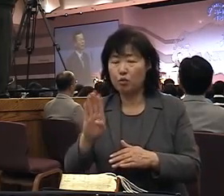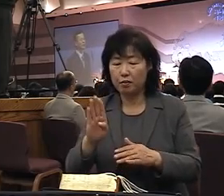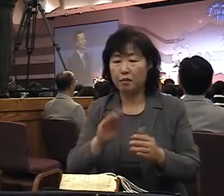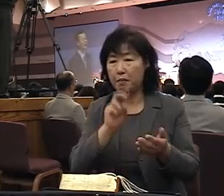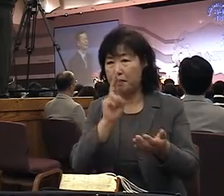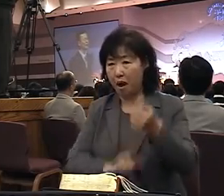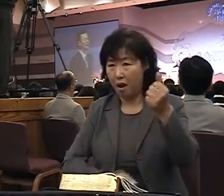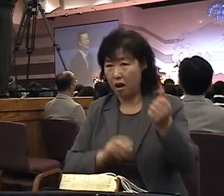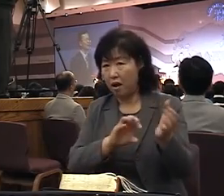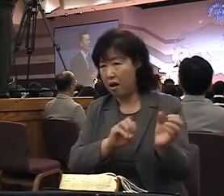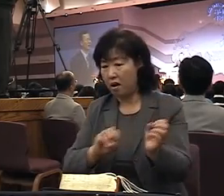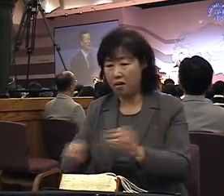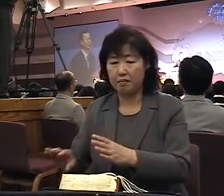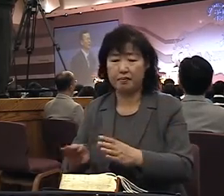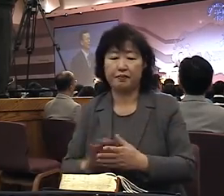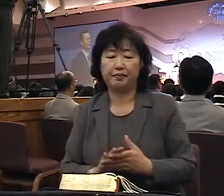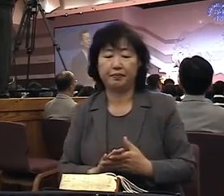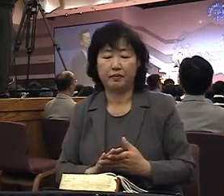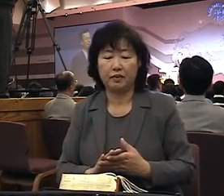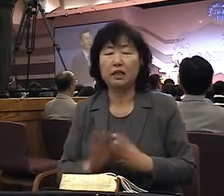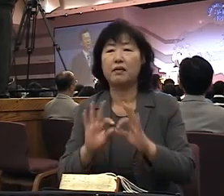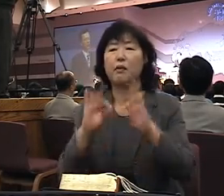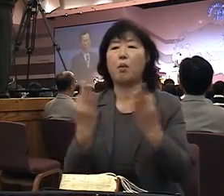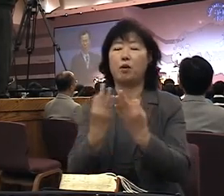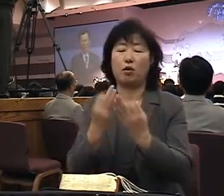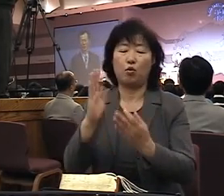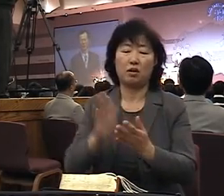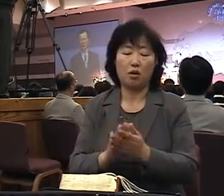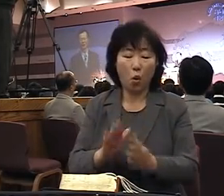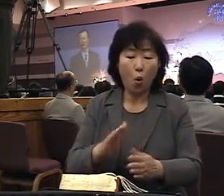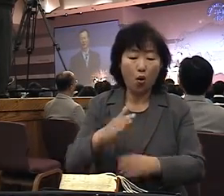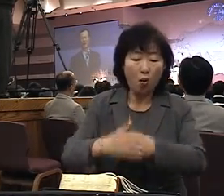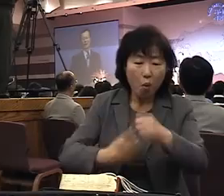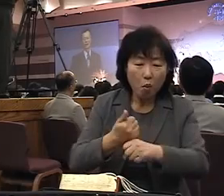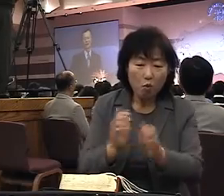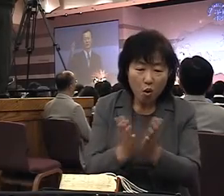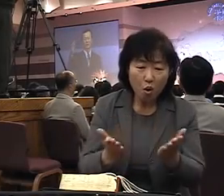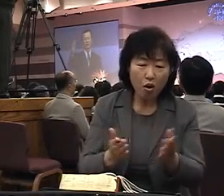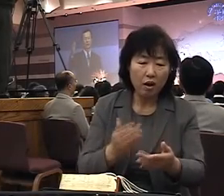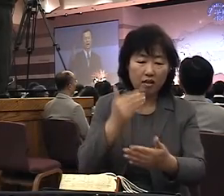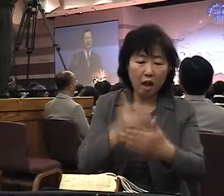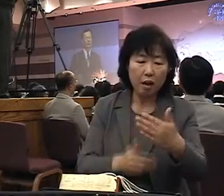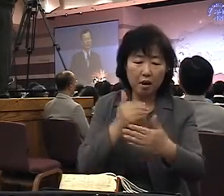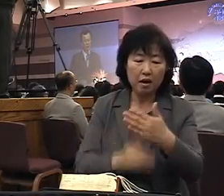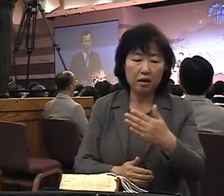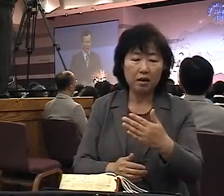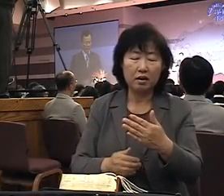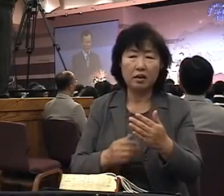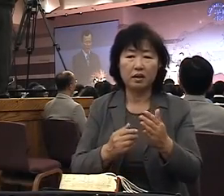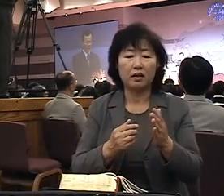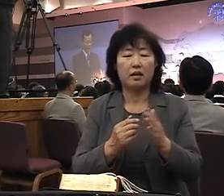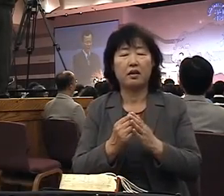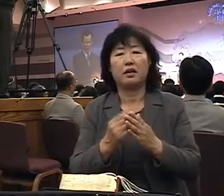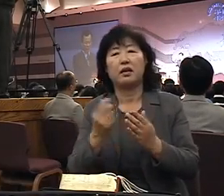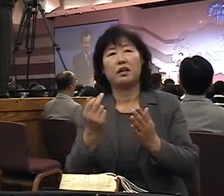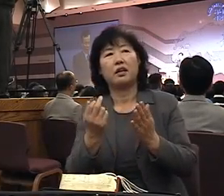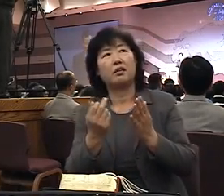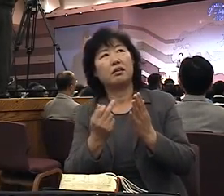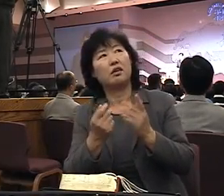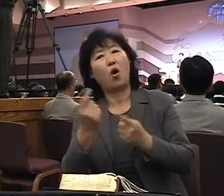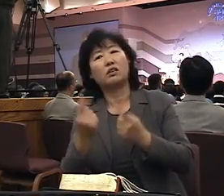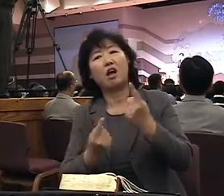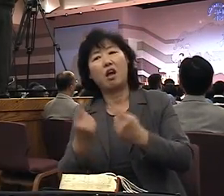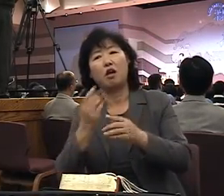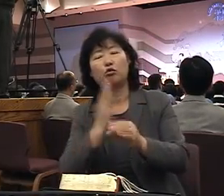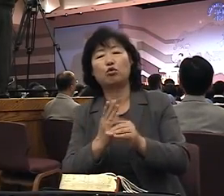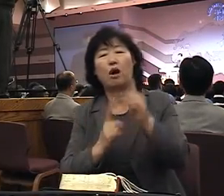이렇게 디스펑션한 패밀리가 되었습니다. 그리고 오늘 본문에는 남아있는 그 형제 중에 하나인 유다가 이렇게 가나안 땅에